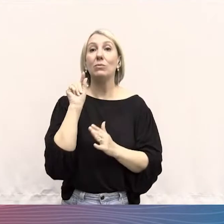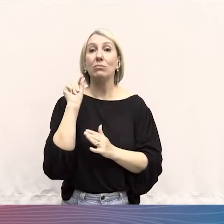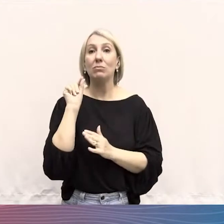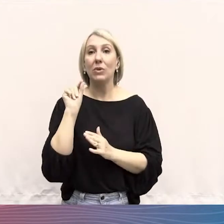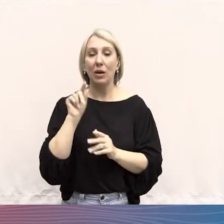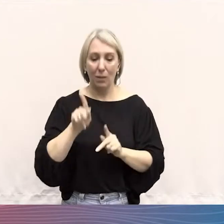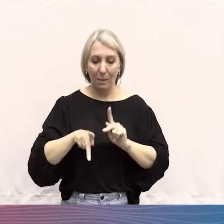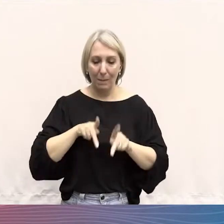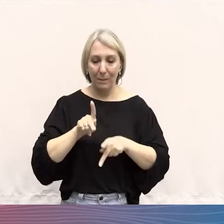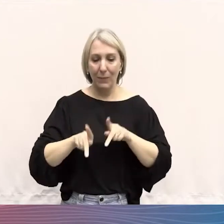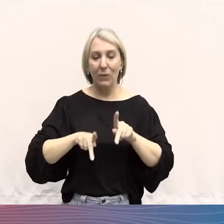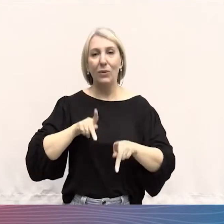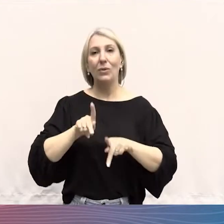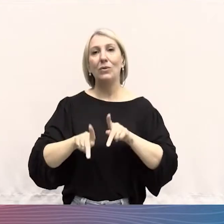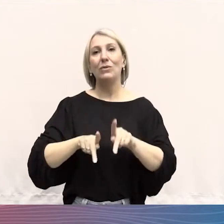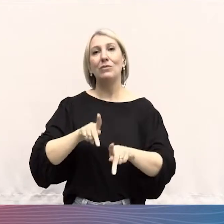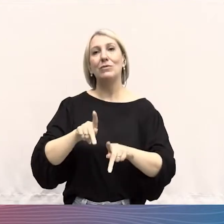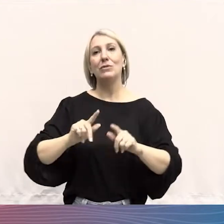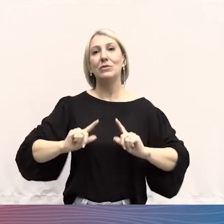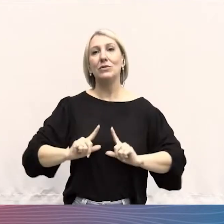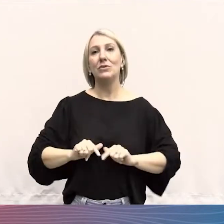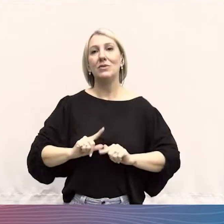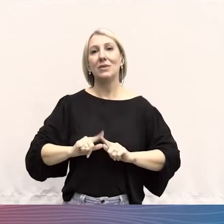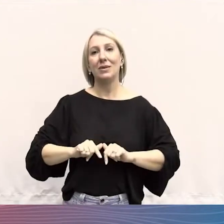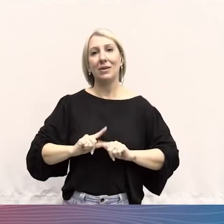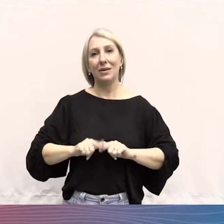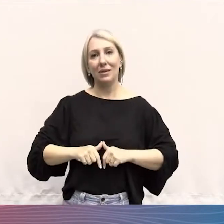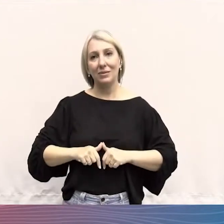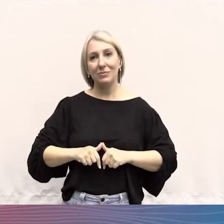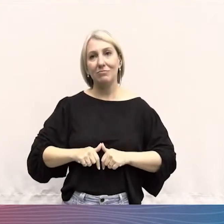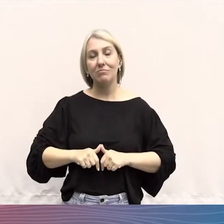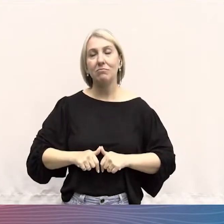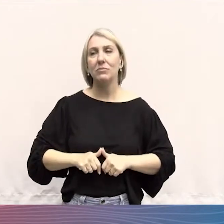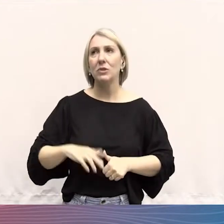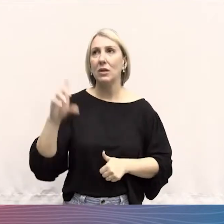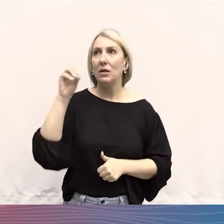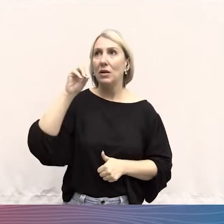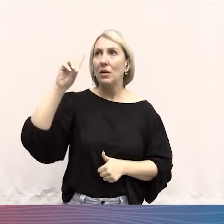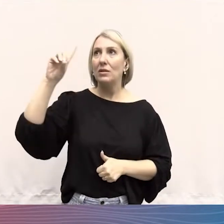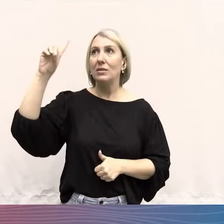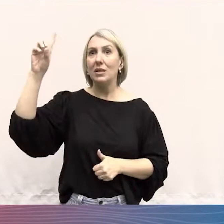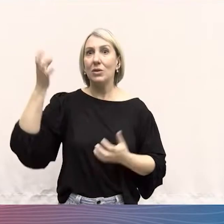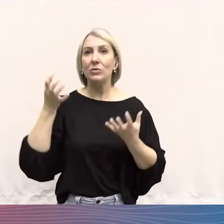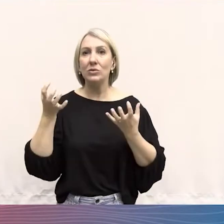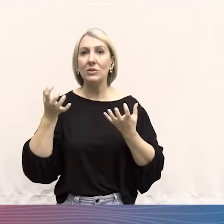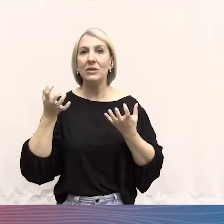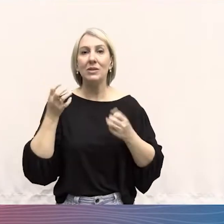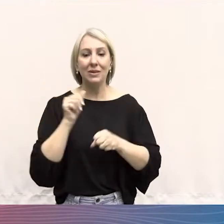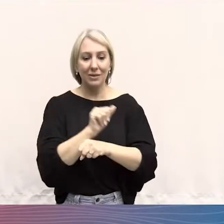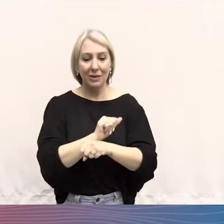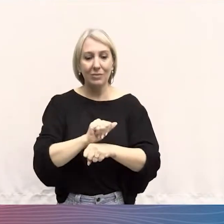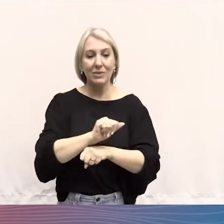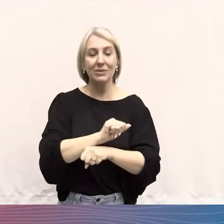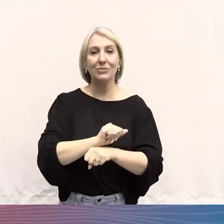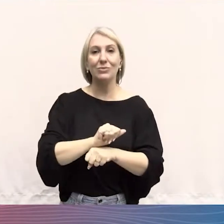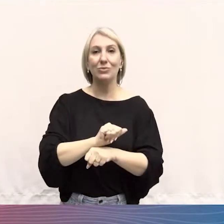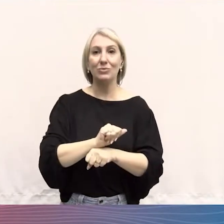Então, Deus esperava de Abraão um povo totalmente dele.